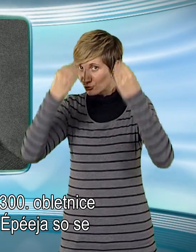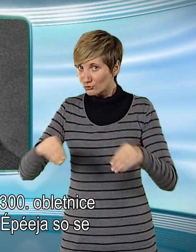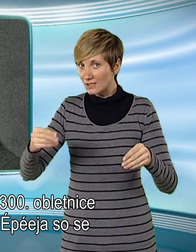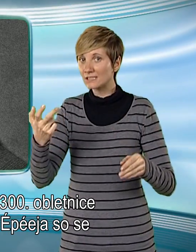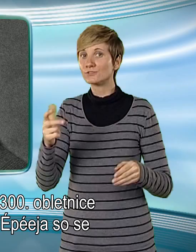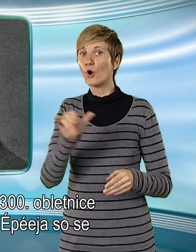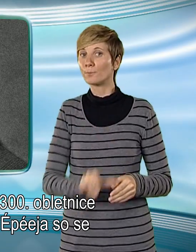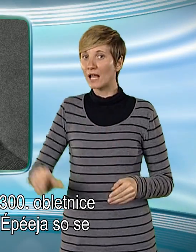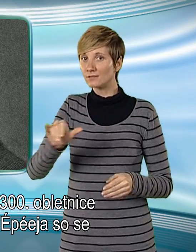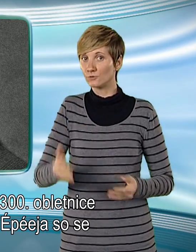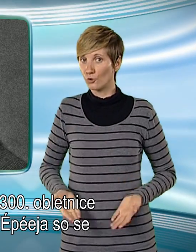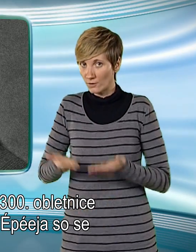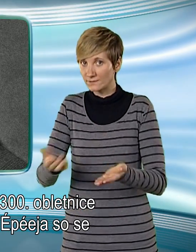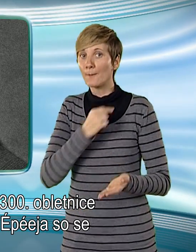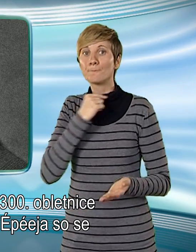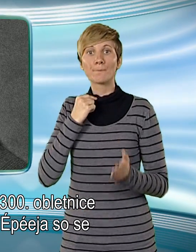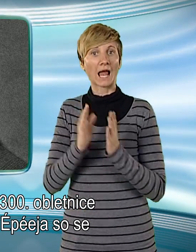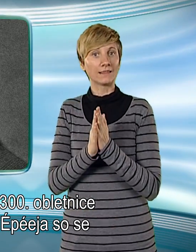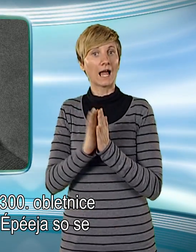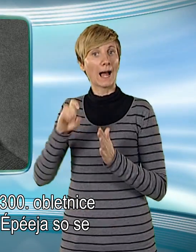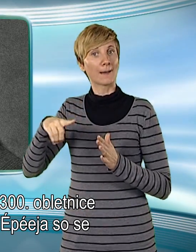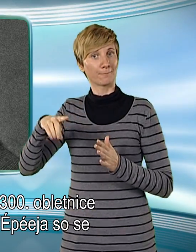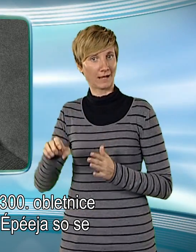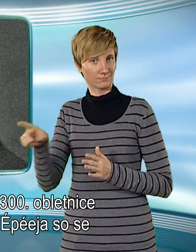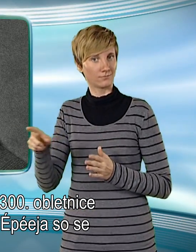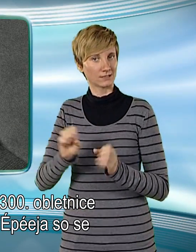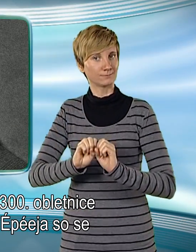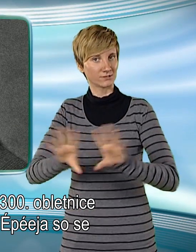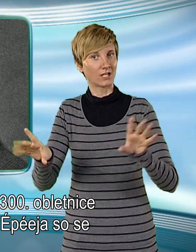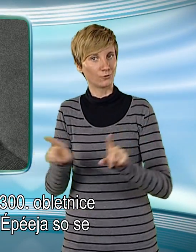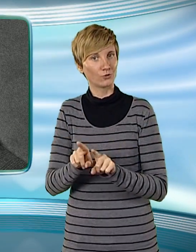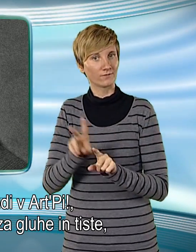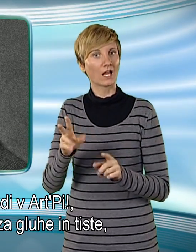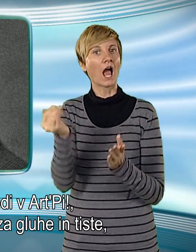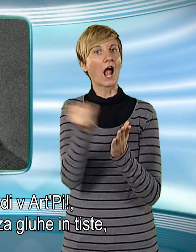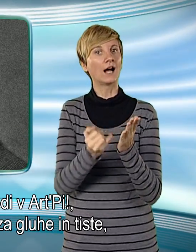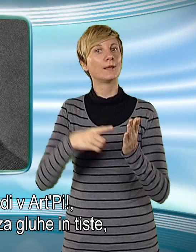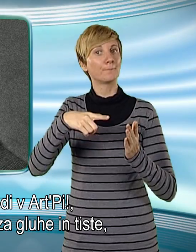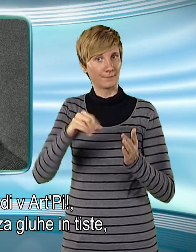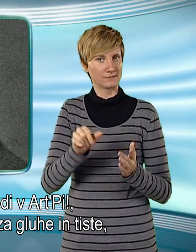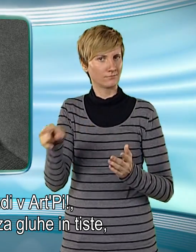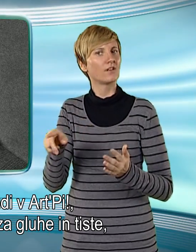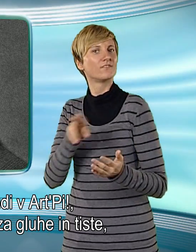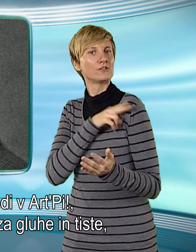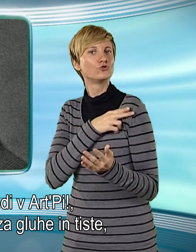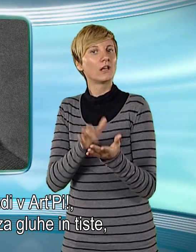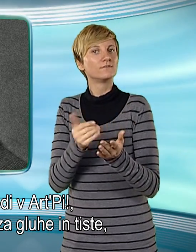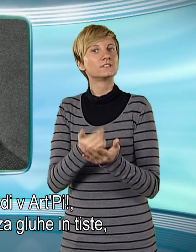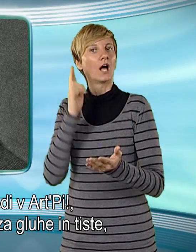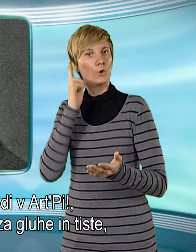Ob počastitvi 300. obletnice rojstva patra Epeja so se razpisali tudi v Art Pi, francoski reviji za gluhe in tiste, ki